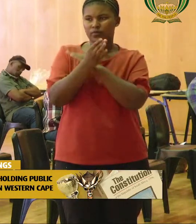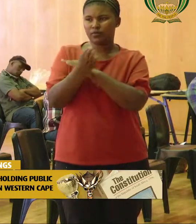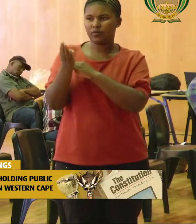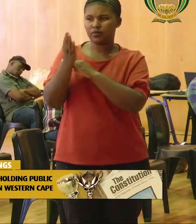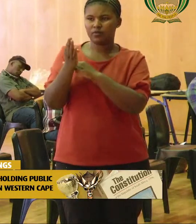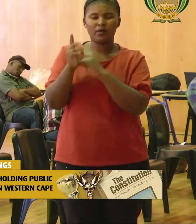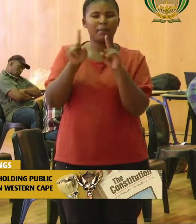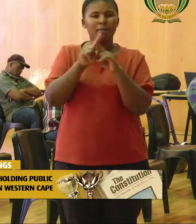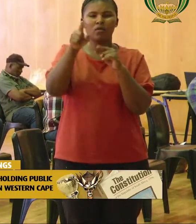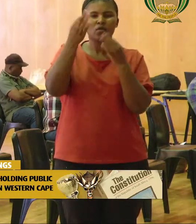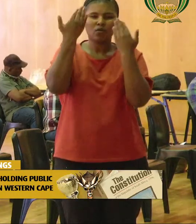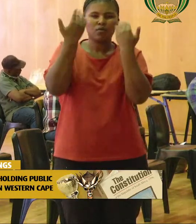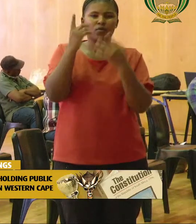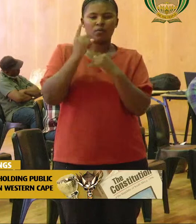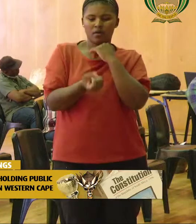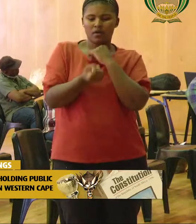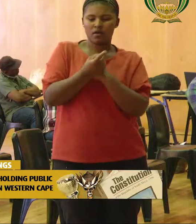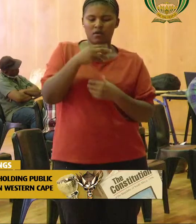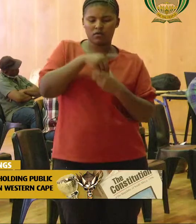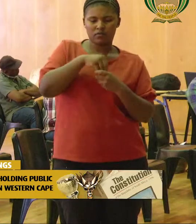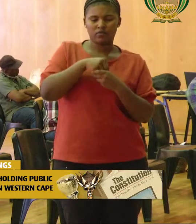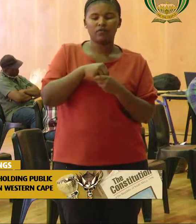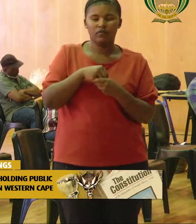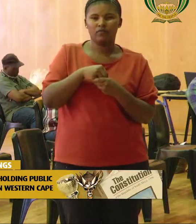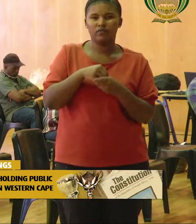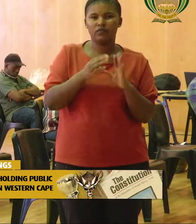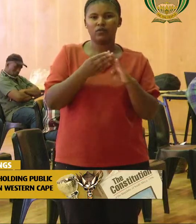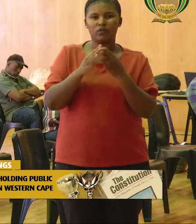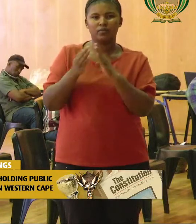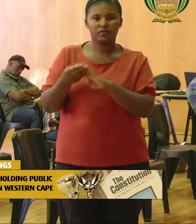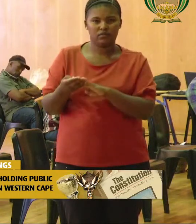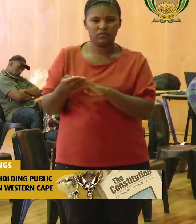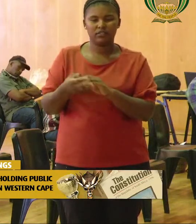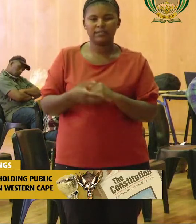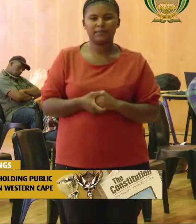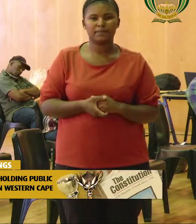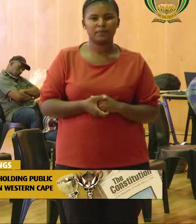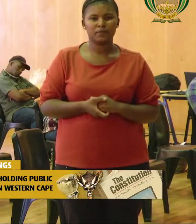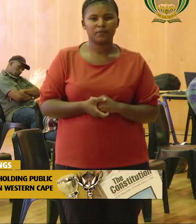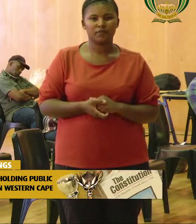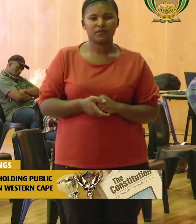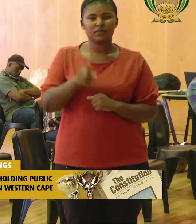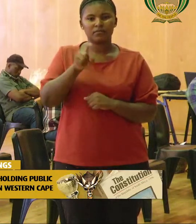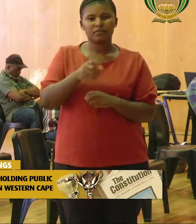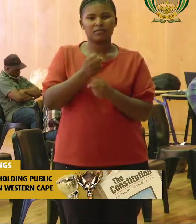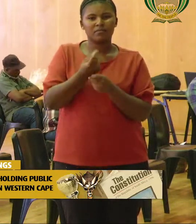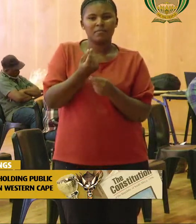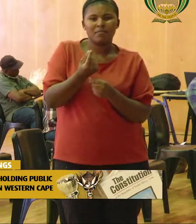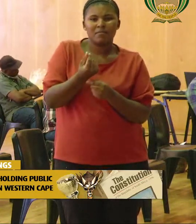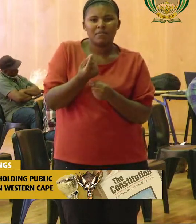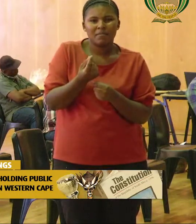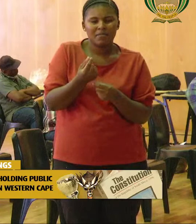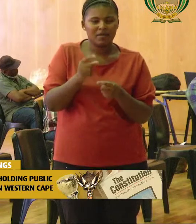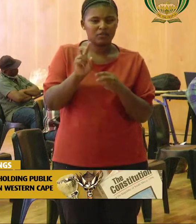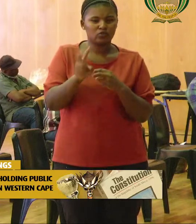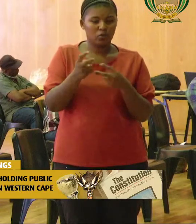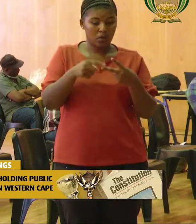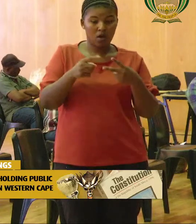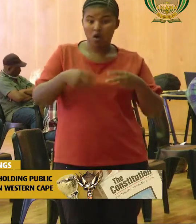Maar mijn poging, wat ik zie, is dat gaan over meer geld, meer